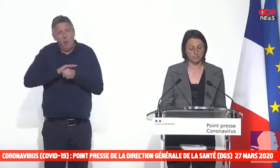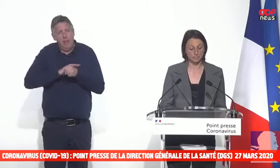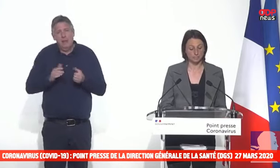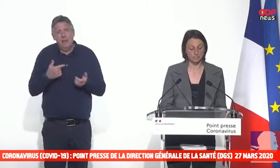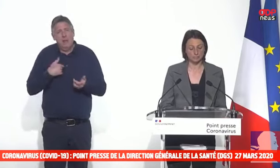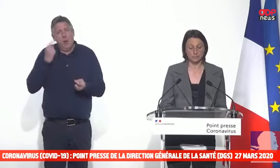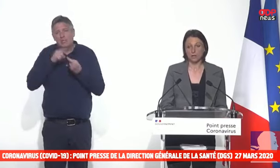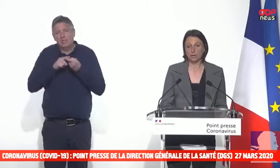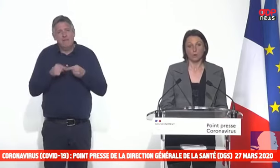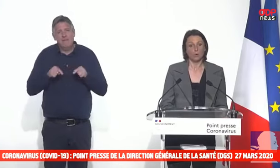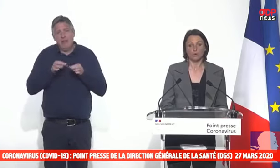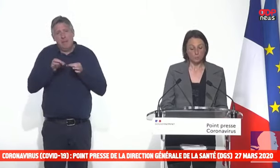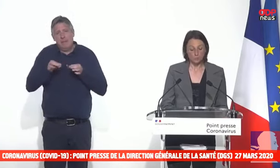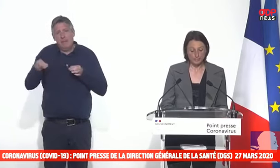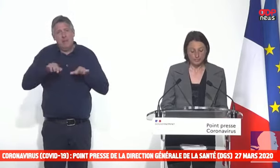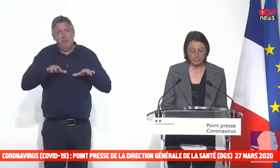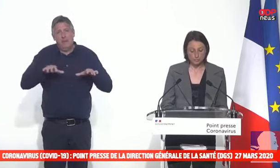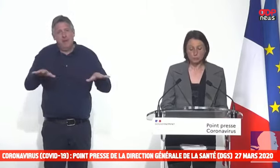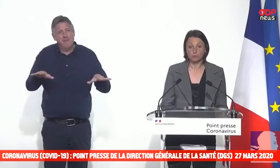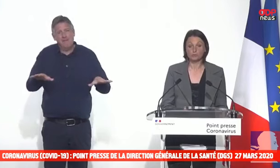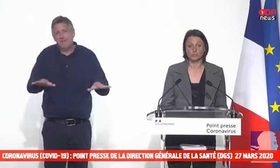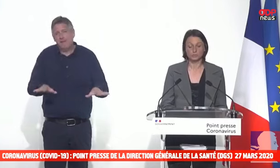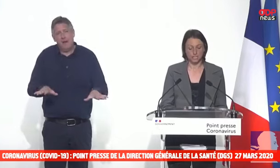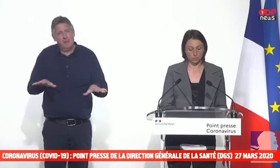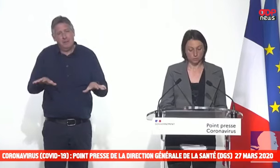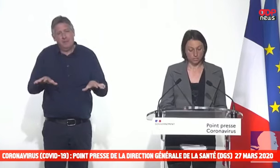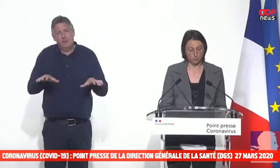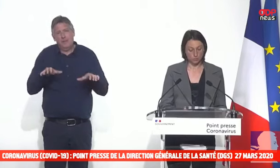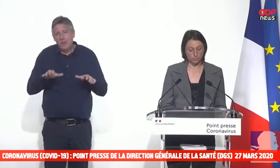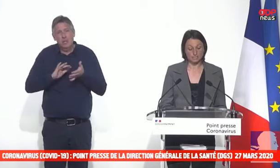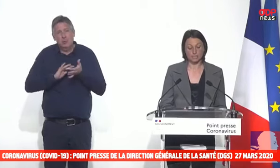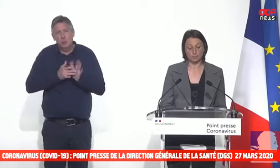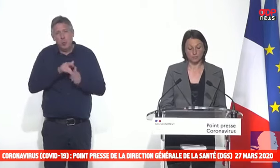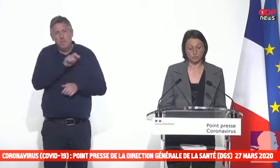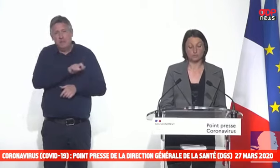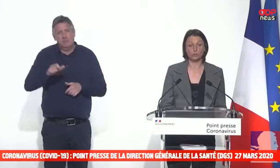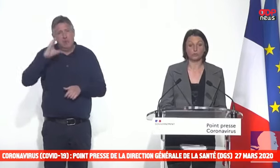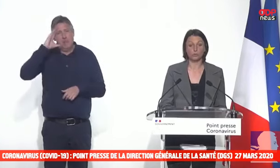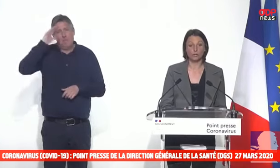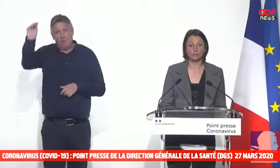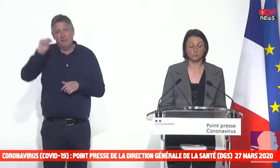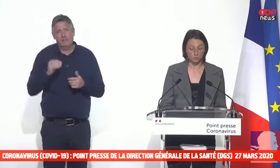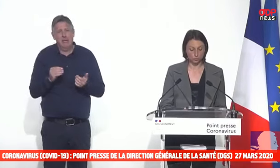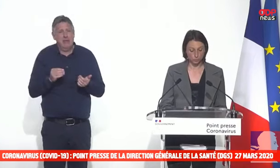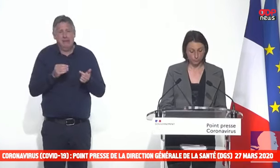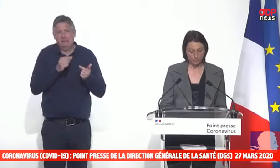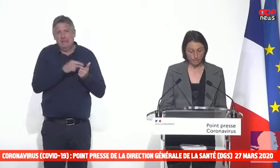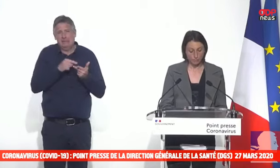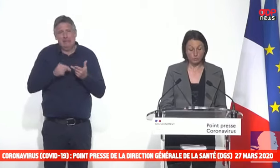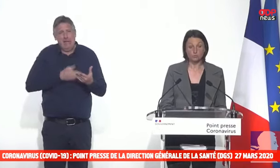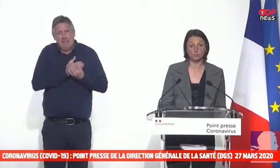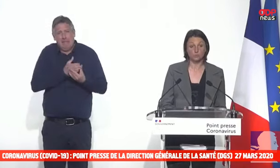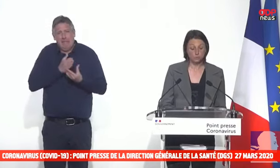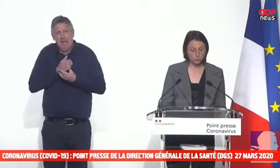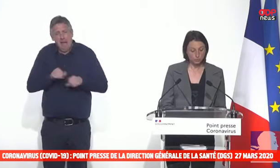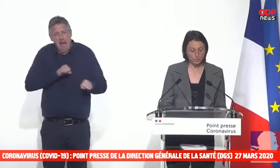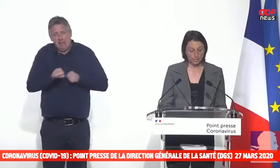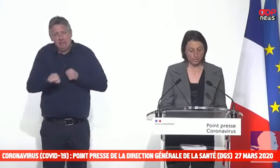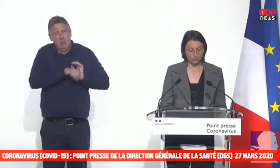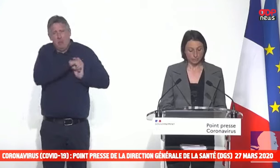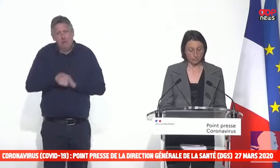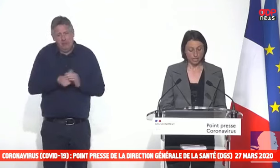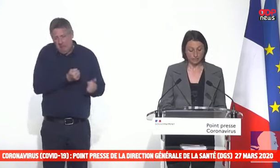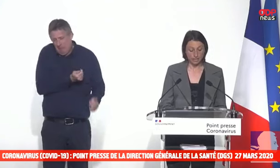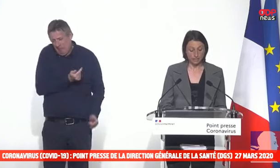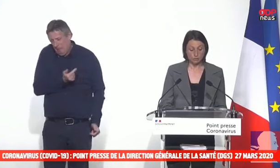cette épidémie. On ne peut pas citer tous les professionnels dont l'action est déterminante dans le combat que nous menons, mais nous le sommes tous,